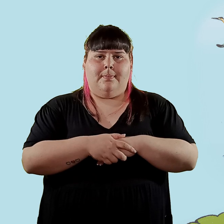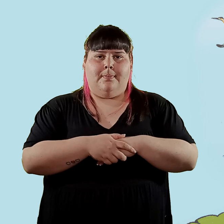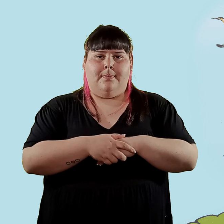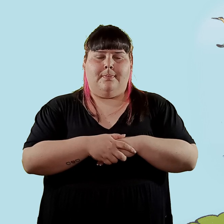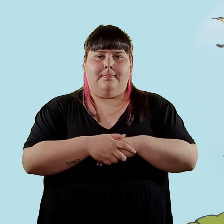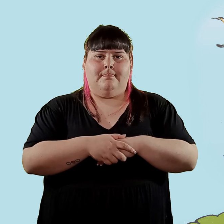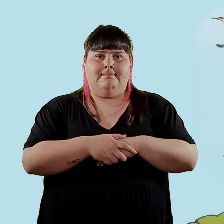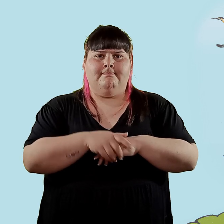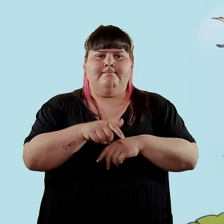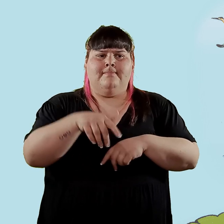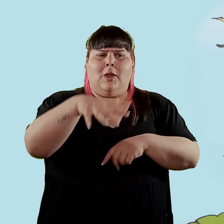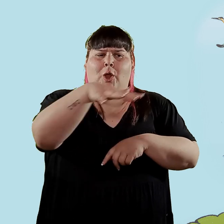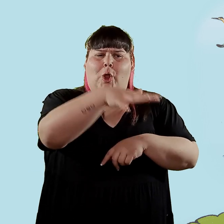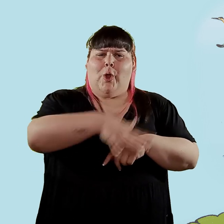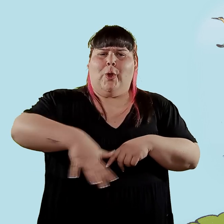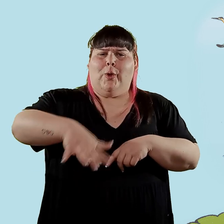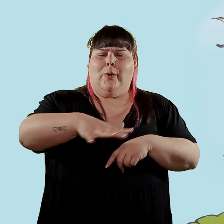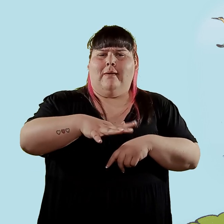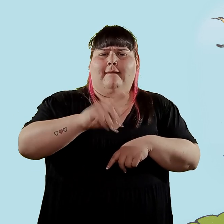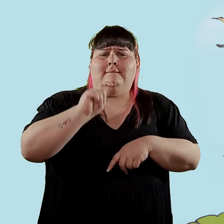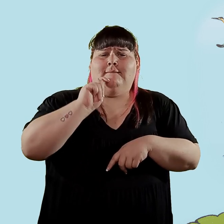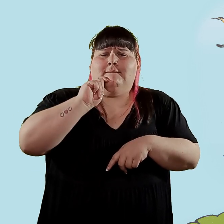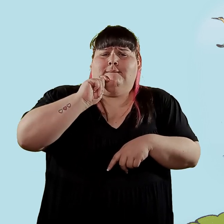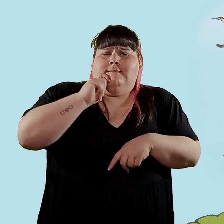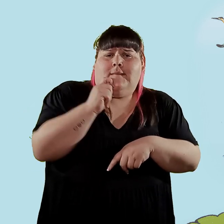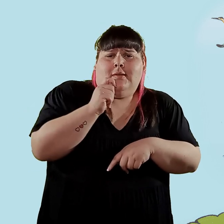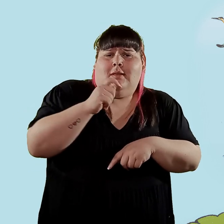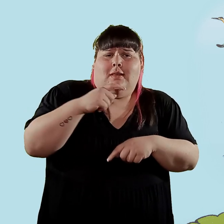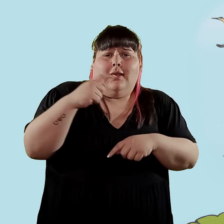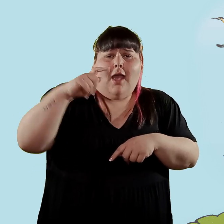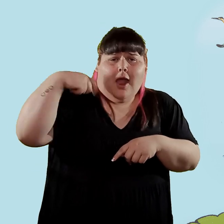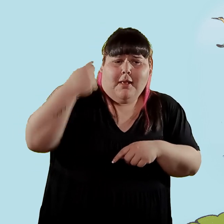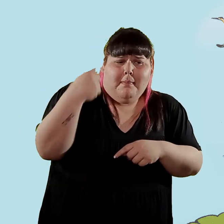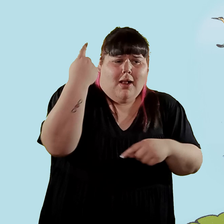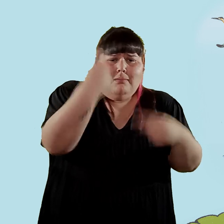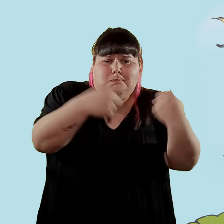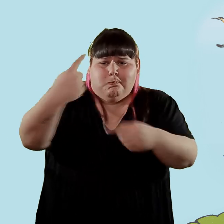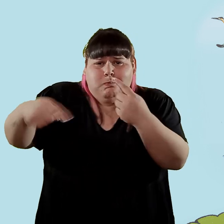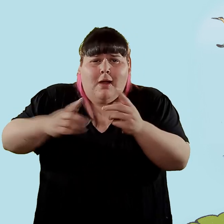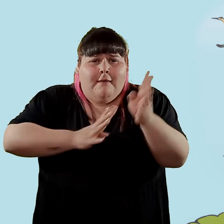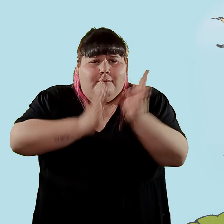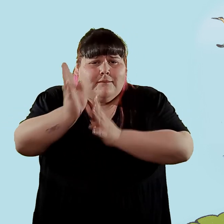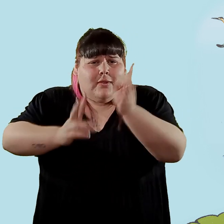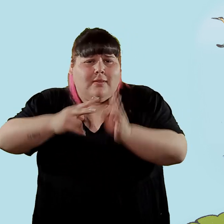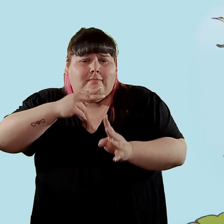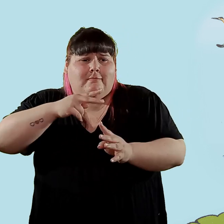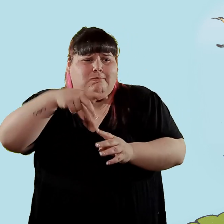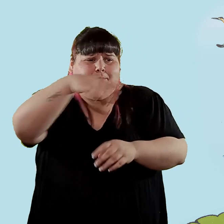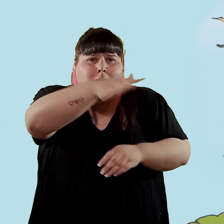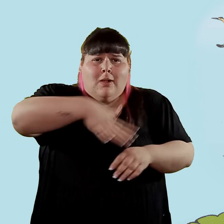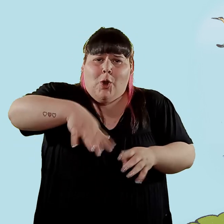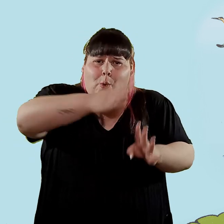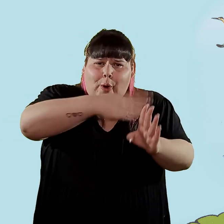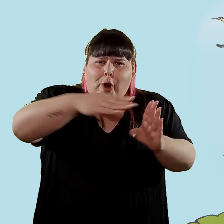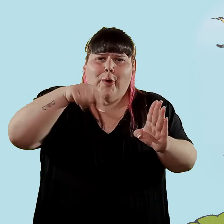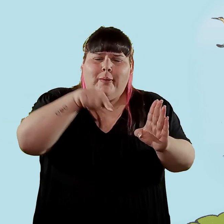La belleza natural y la diversidad de la vida animal y vegetal de muchos humedales hacen que